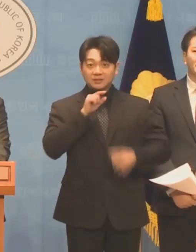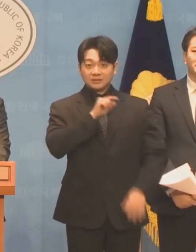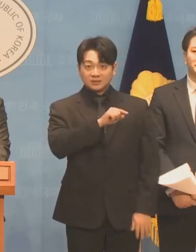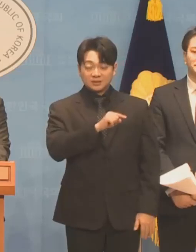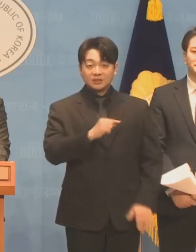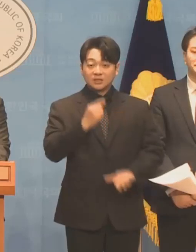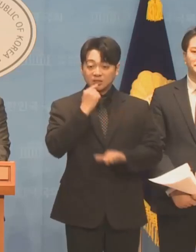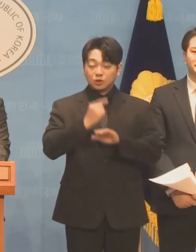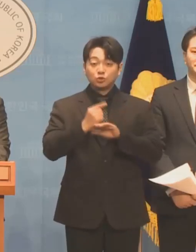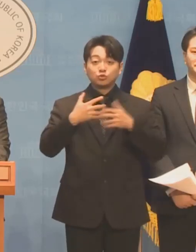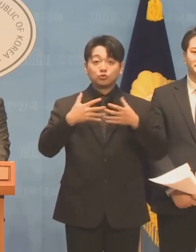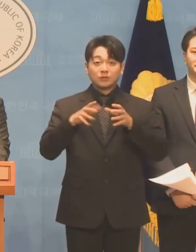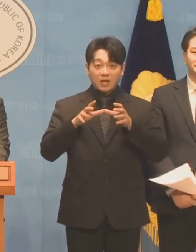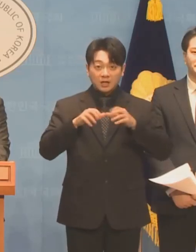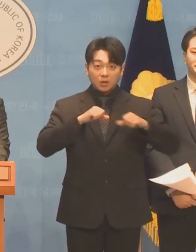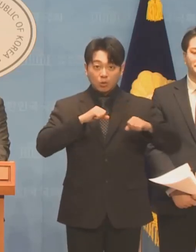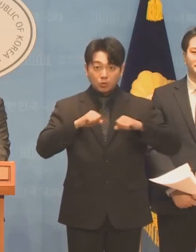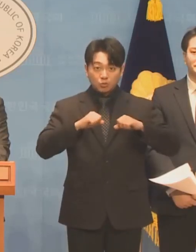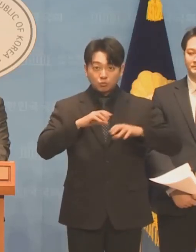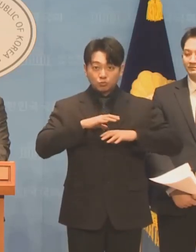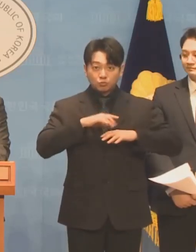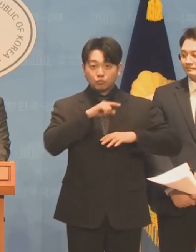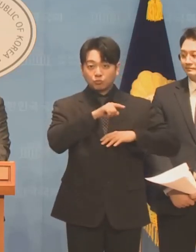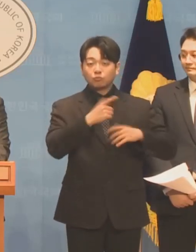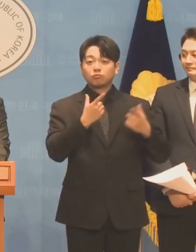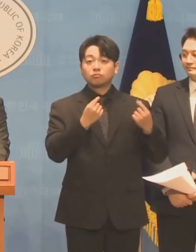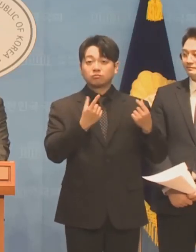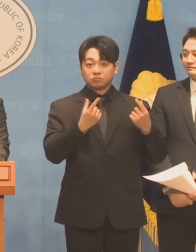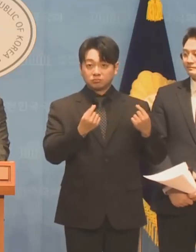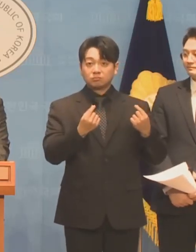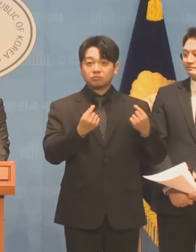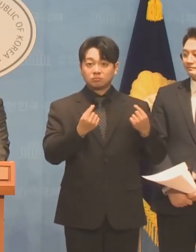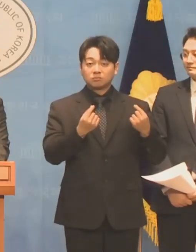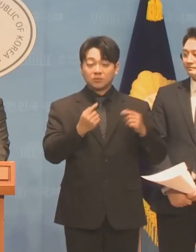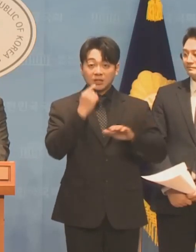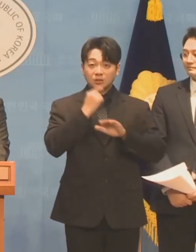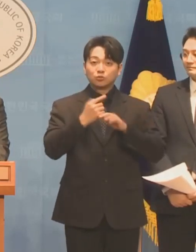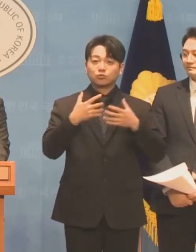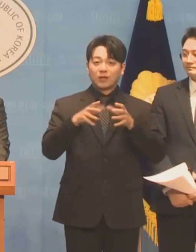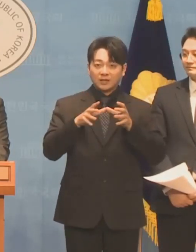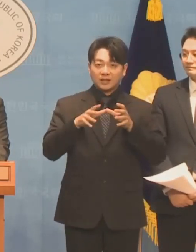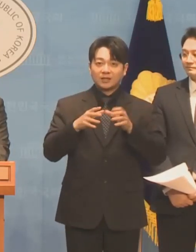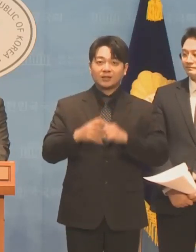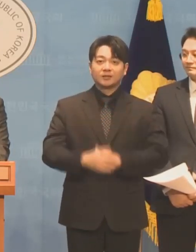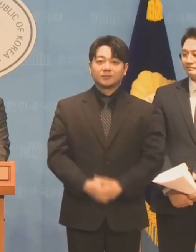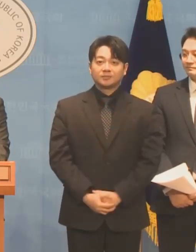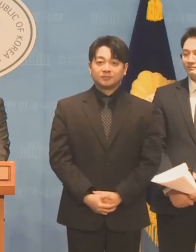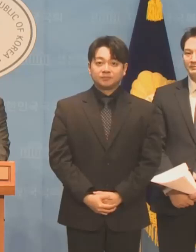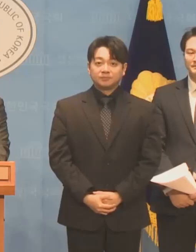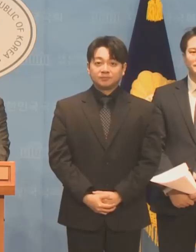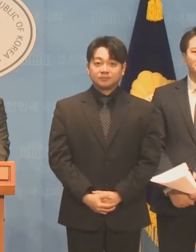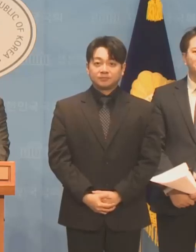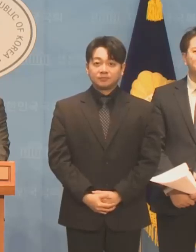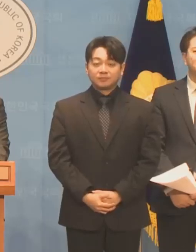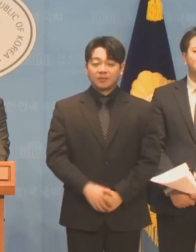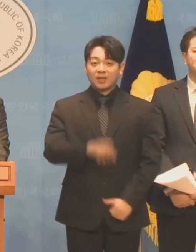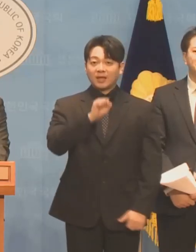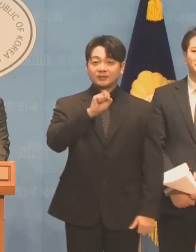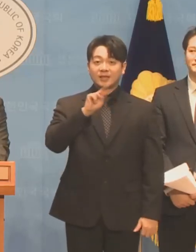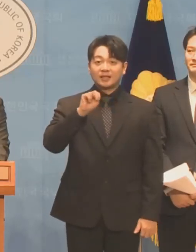민주파출소가 두려운가 봅니다. 민주당이 카카오톡 단체 대화방과 같은